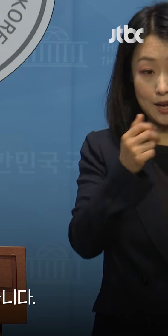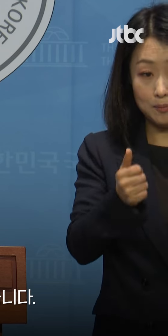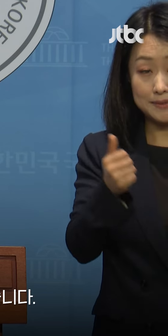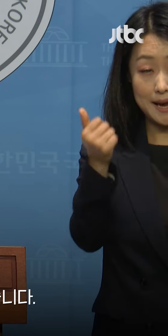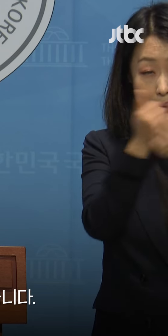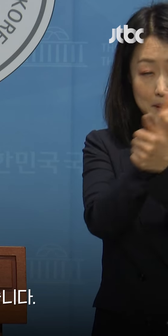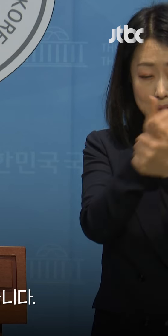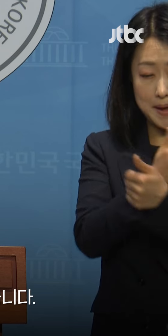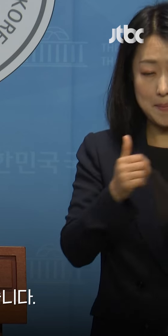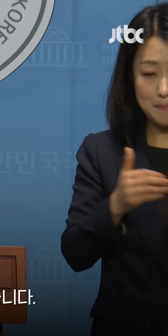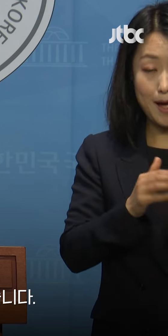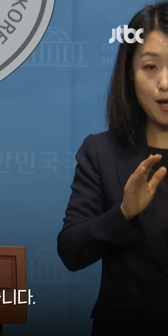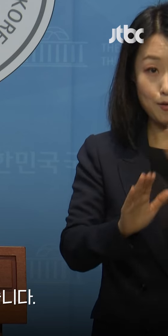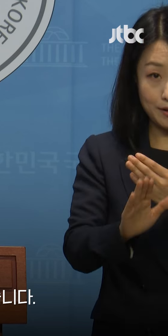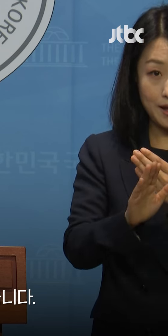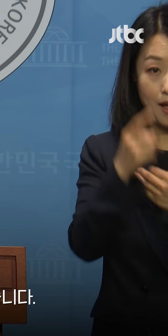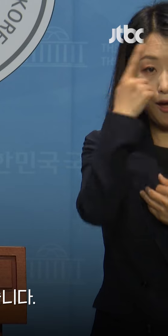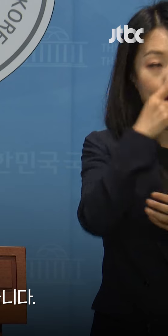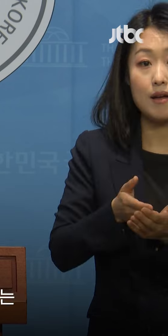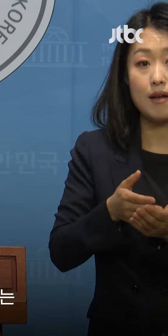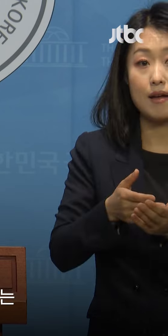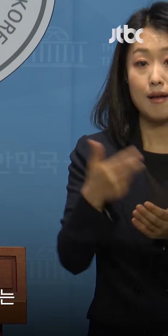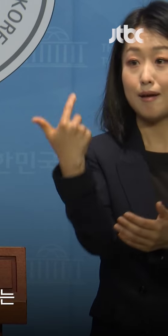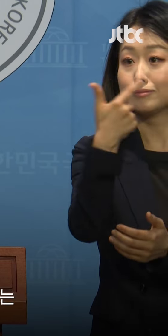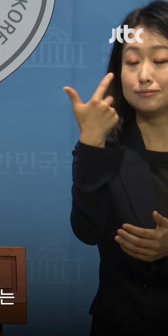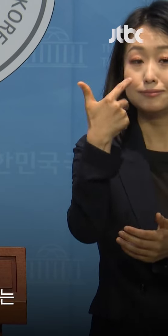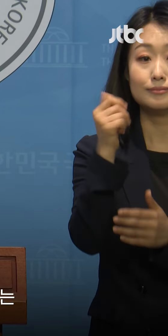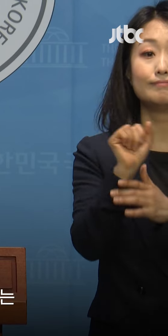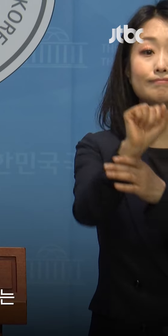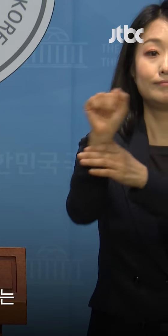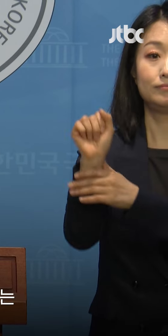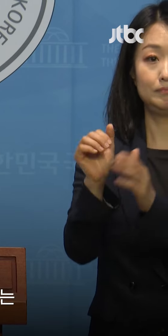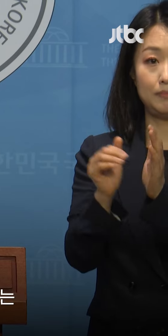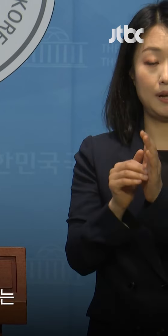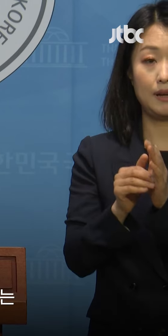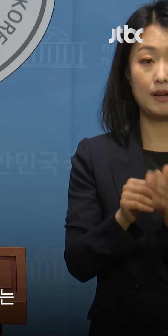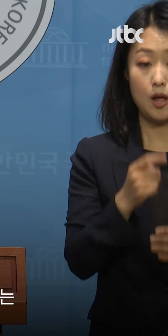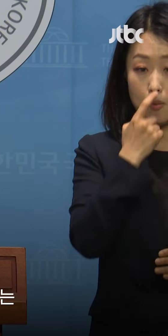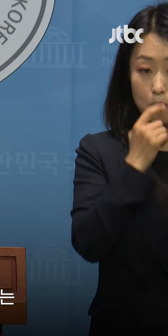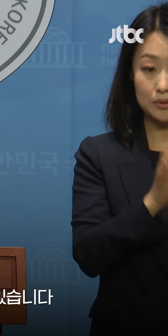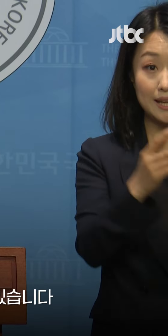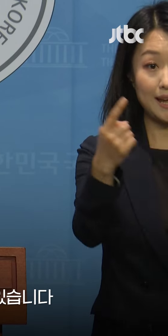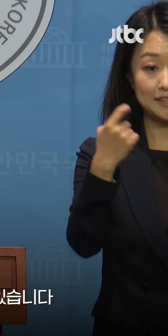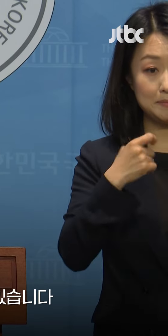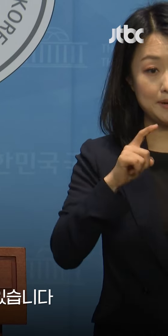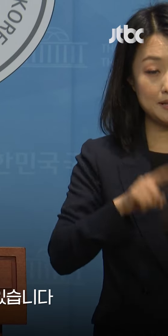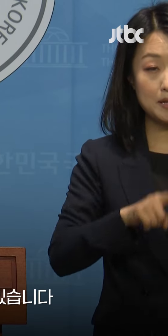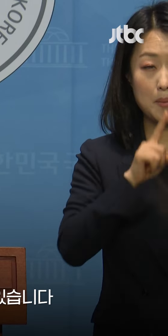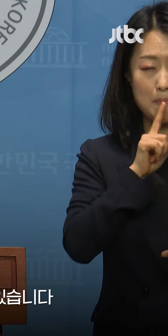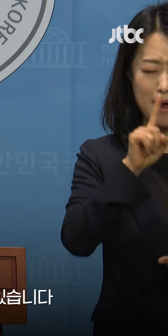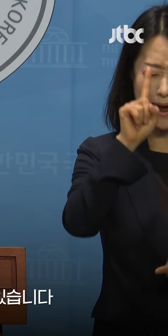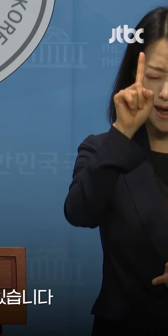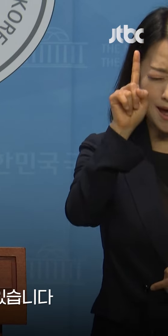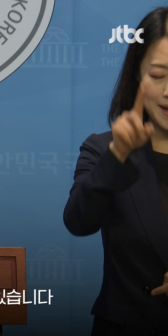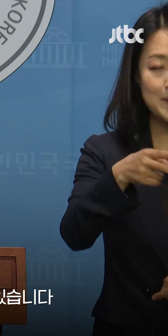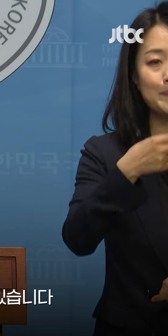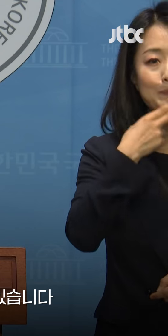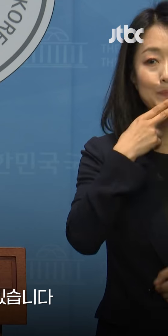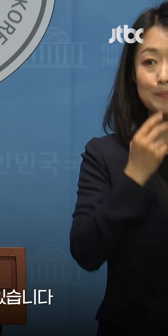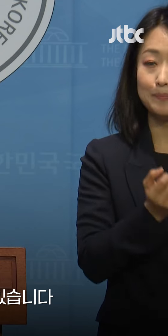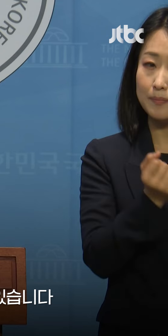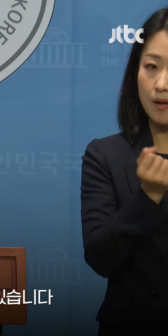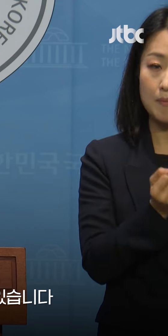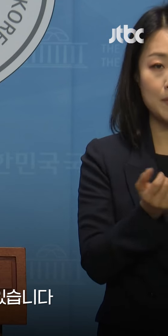이후 광폭 행보를 보이고 있습니다. 김건희 여사는 본인의 의혹에 대해서는 단 한마디의